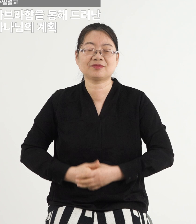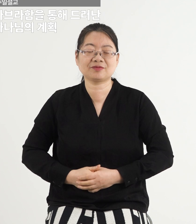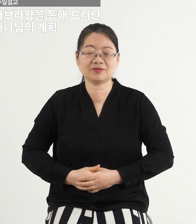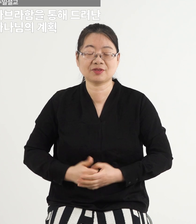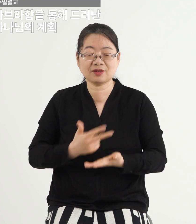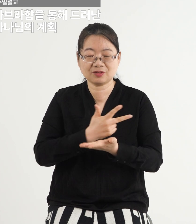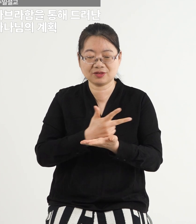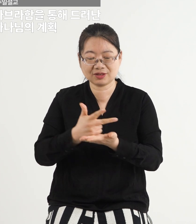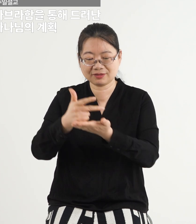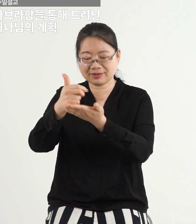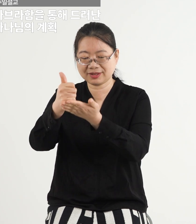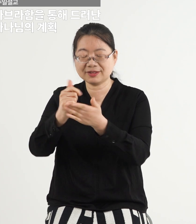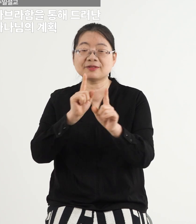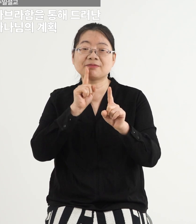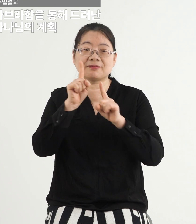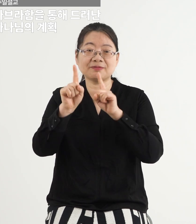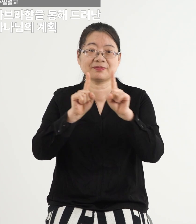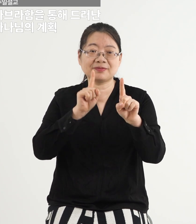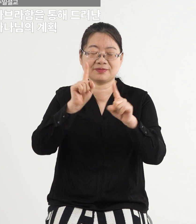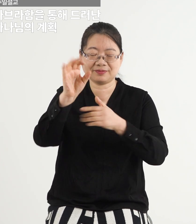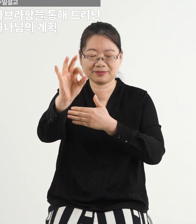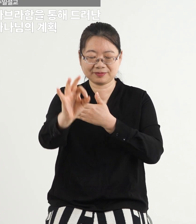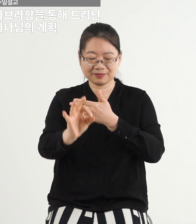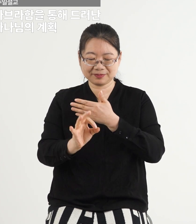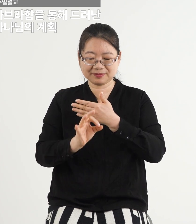나아가리다. 주님